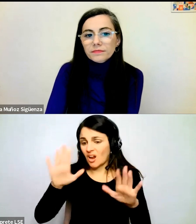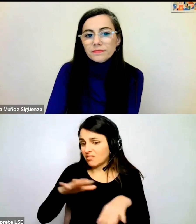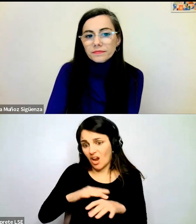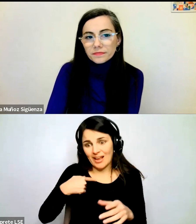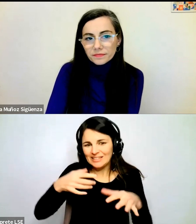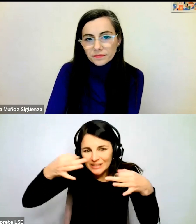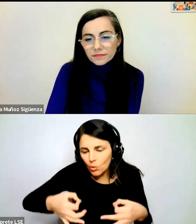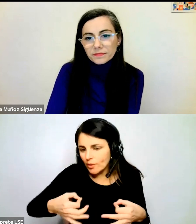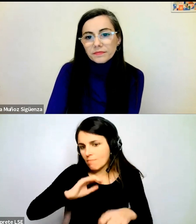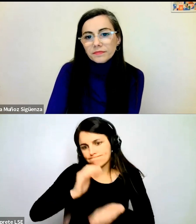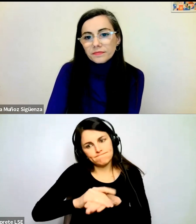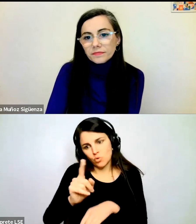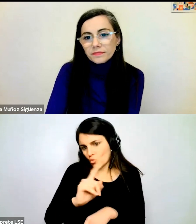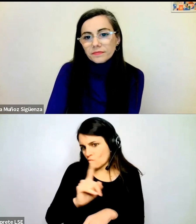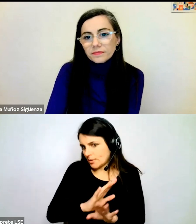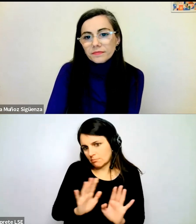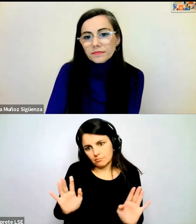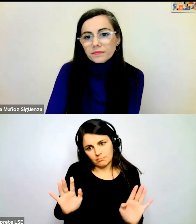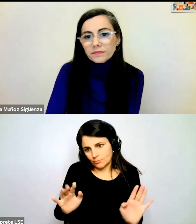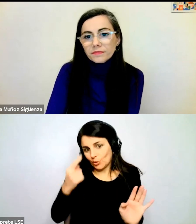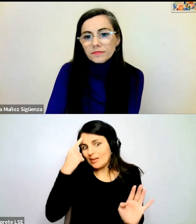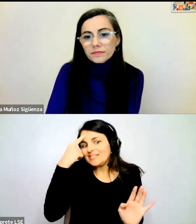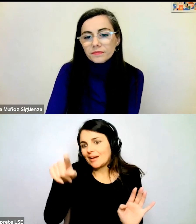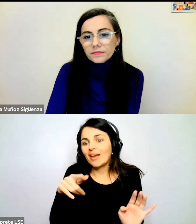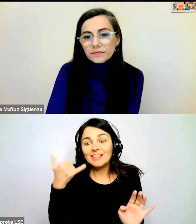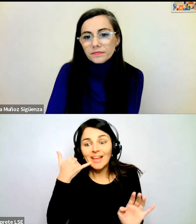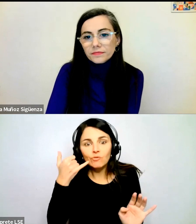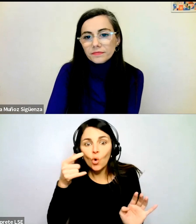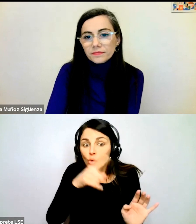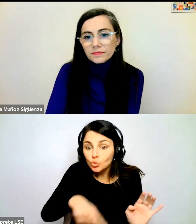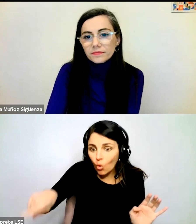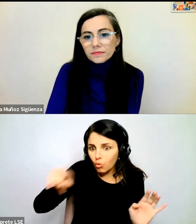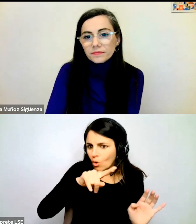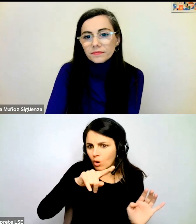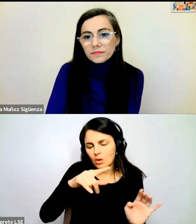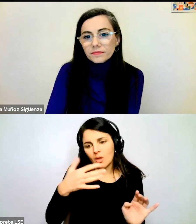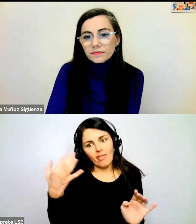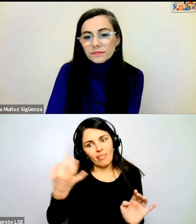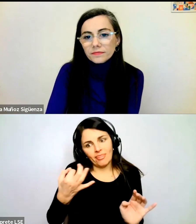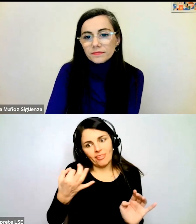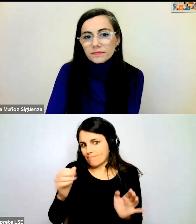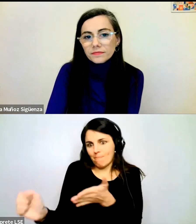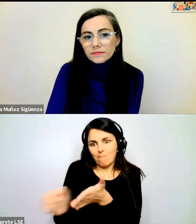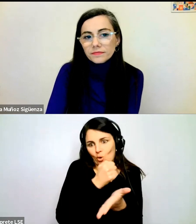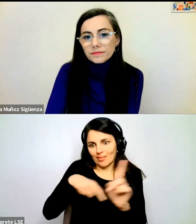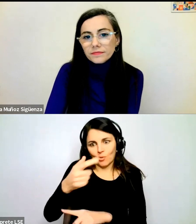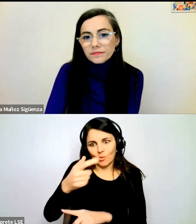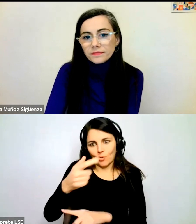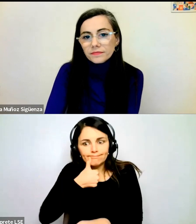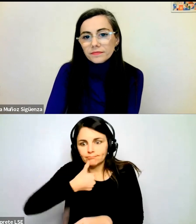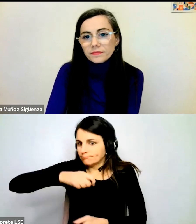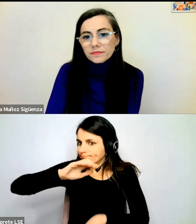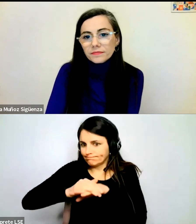poder comunicarse, porque ya sabéis que todos estos teléfonos, cuando tú te comunicas con ellos, tienen que borrar todo el rastro de que te